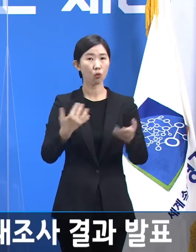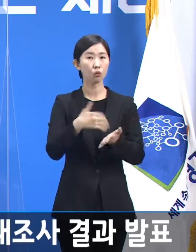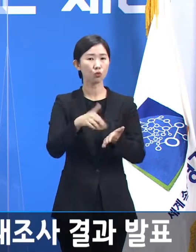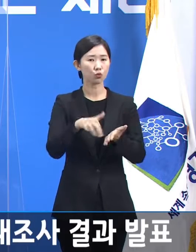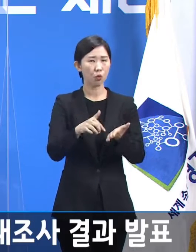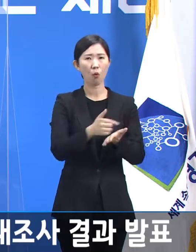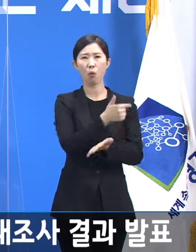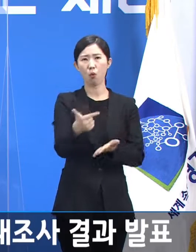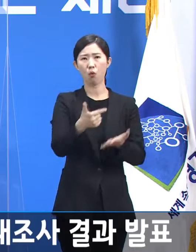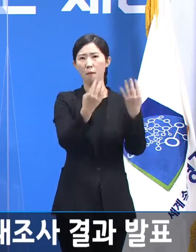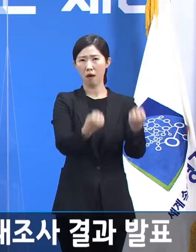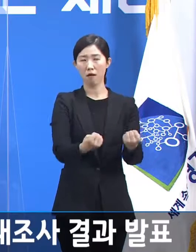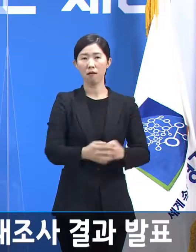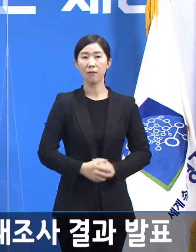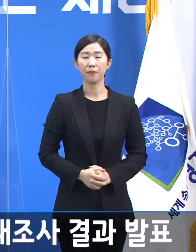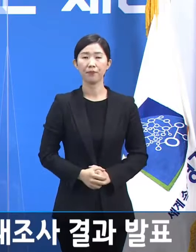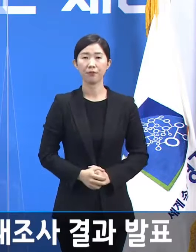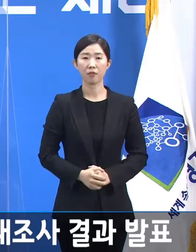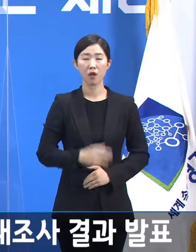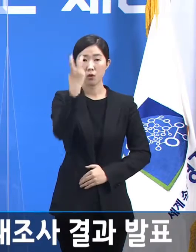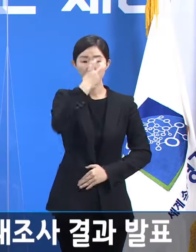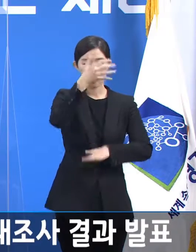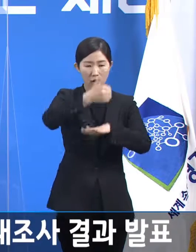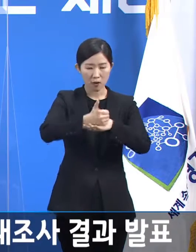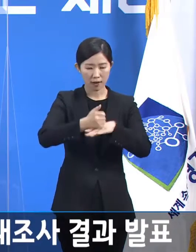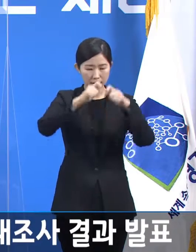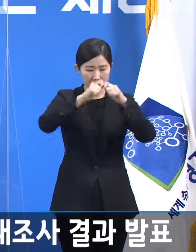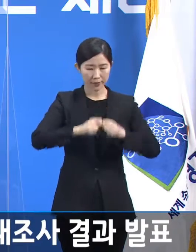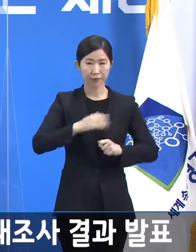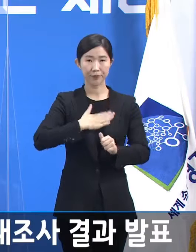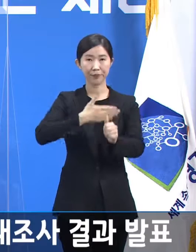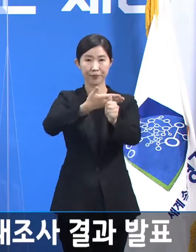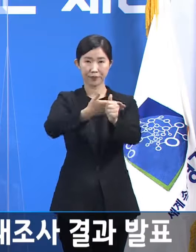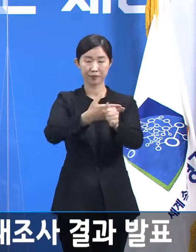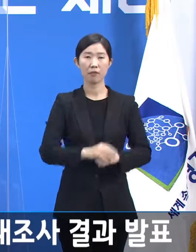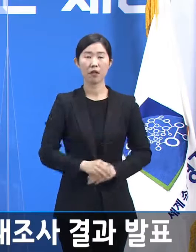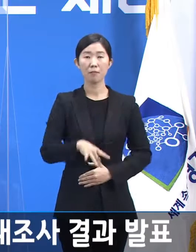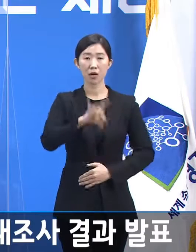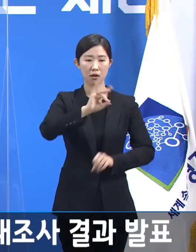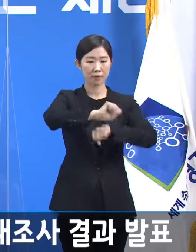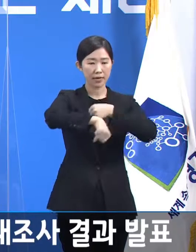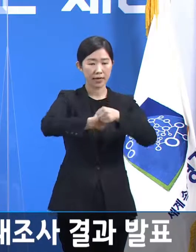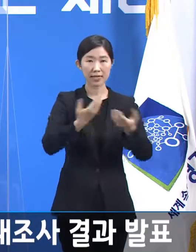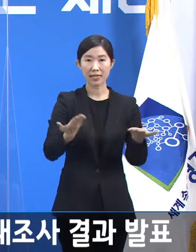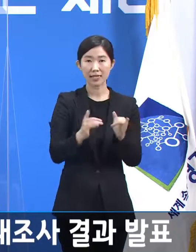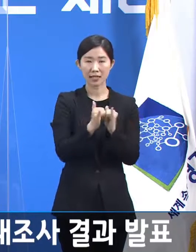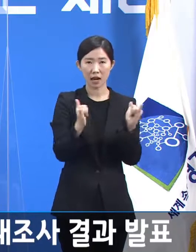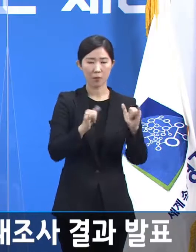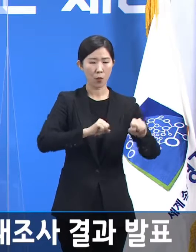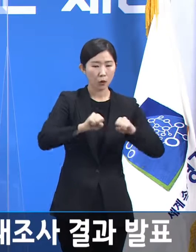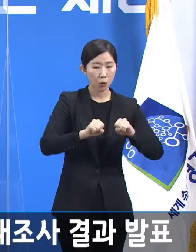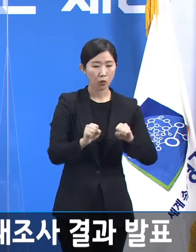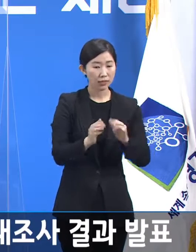보였습니다. 조사 결과 주요 내용을 살펴보겠습니다. 우선 프리랜서 활동 시작